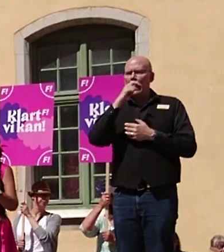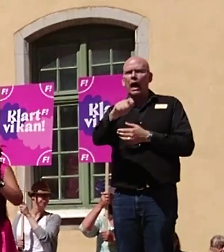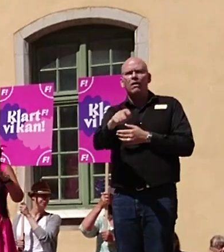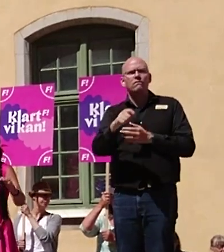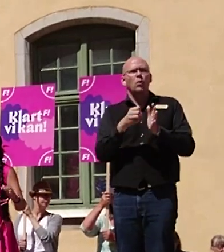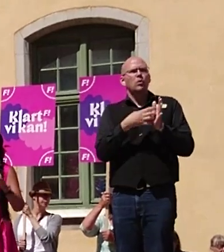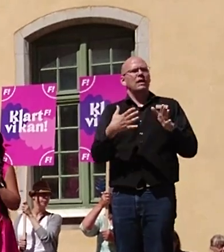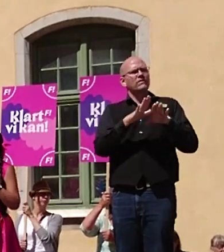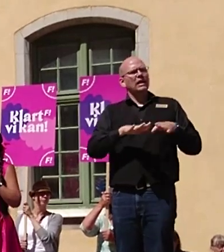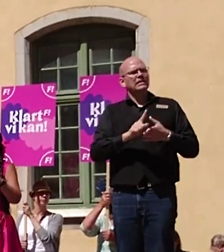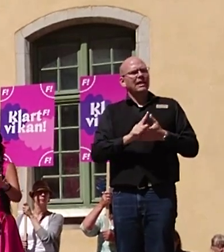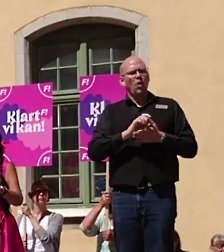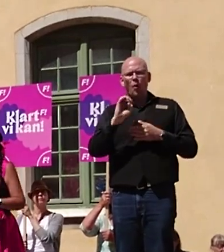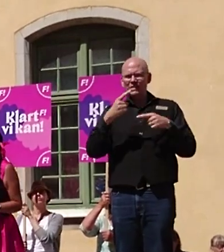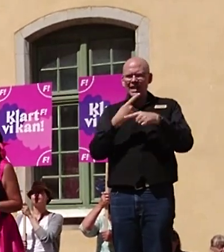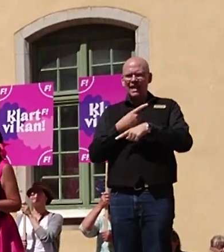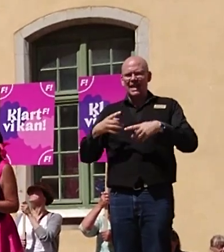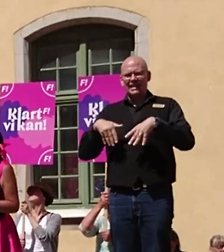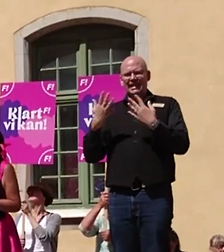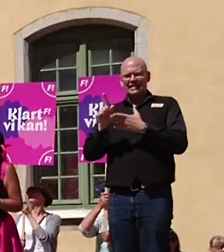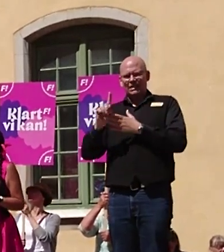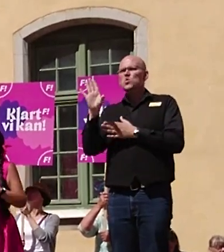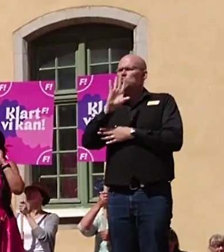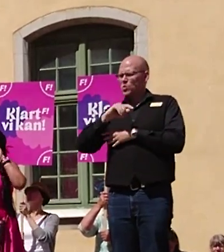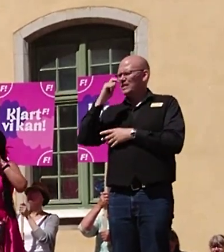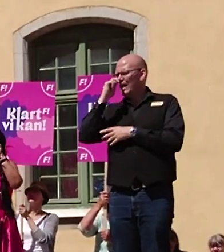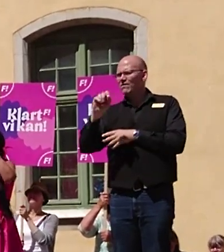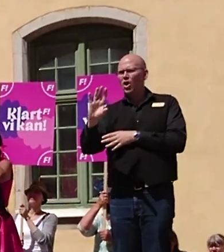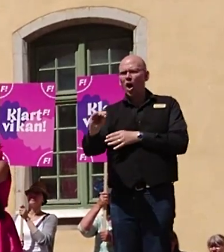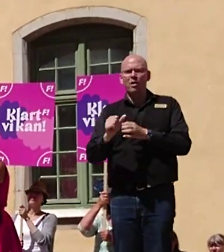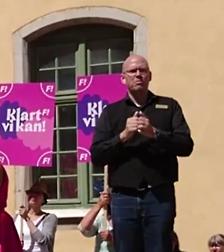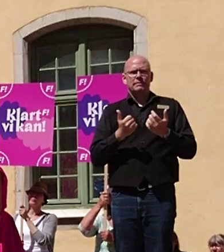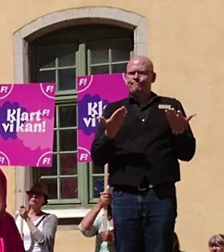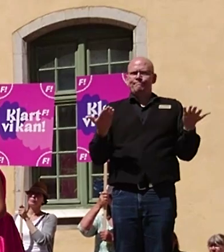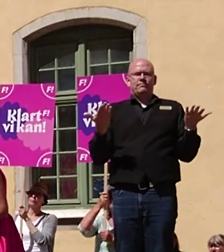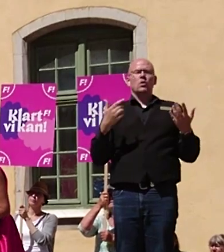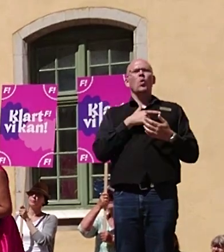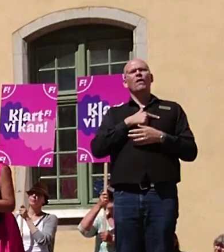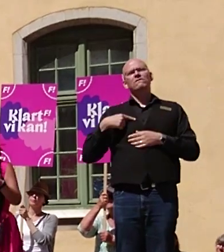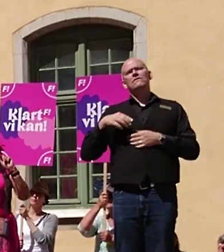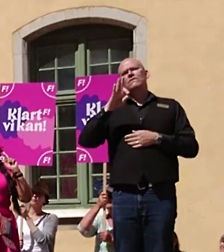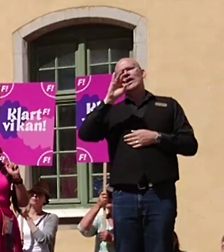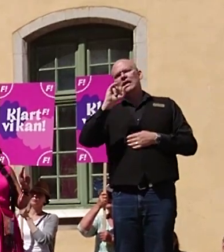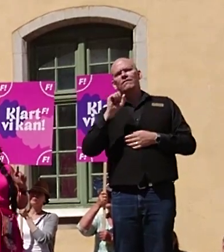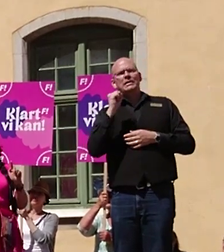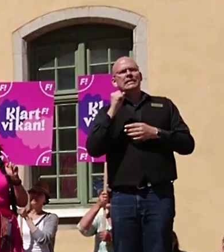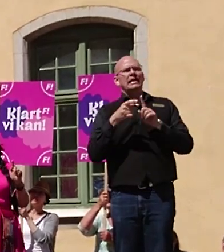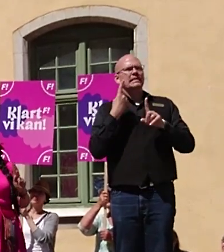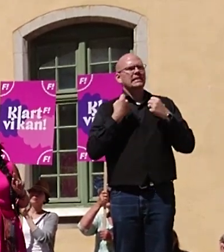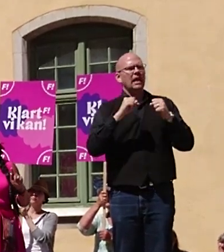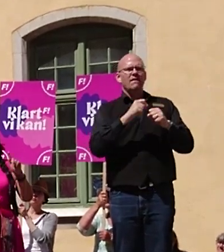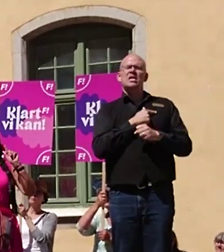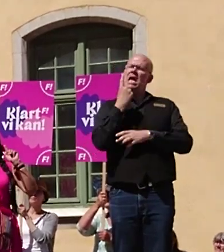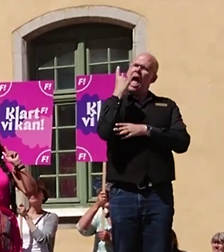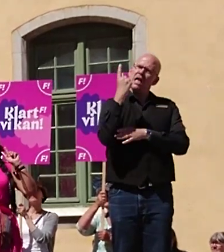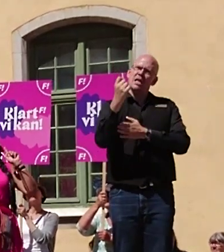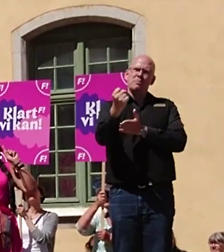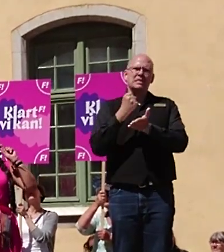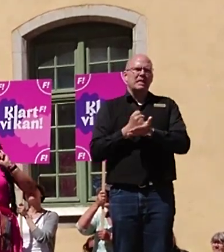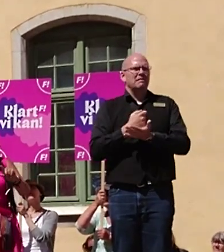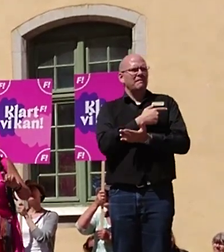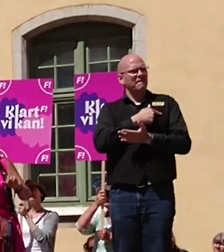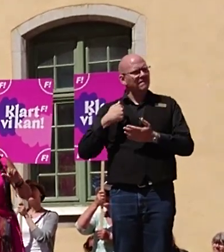Under krigstid är det bestraffbart. Och vi som Feministisk initiativ är det enda partiet